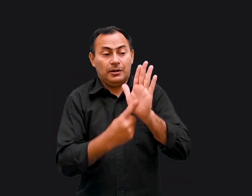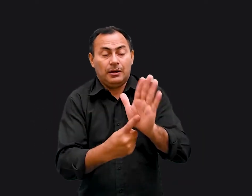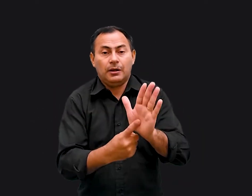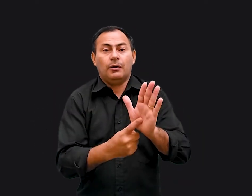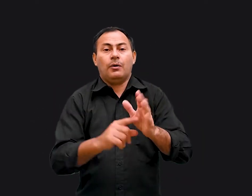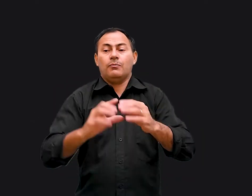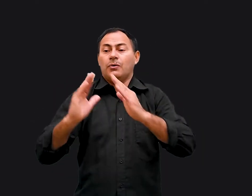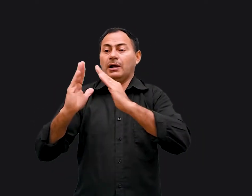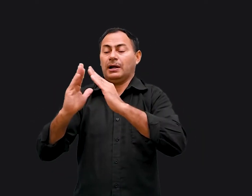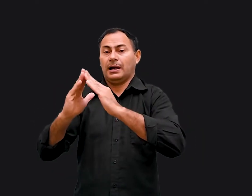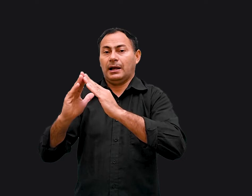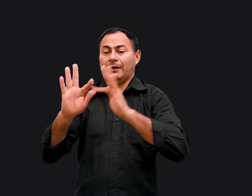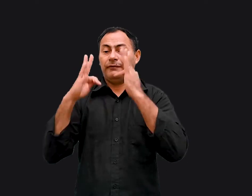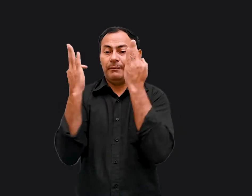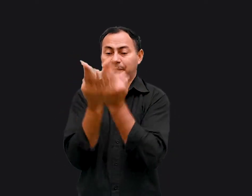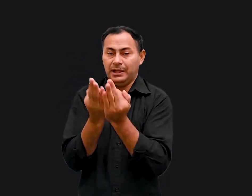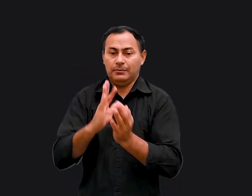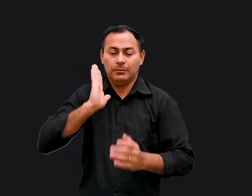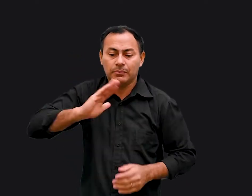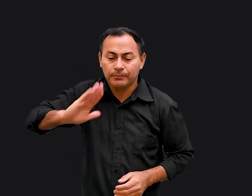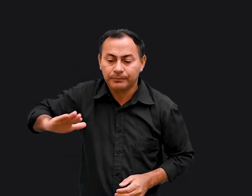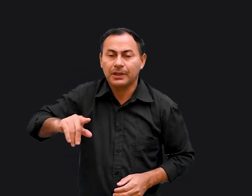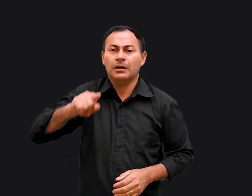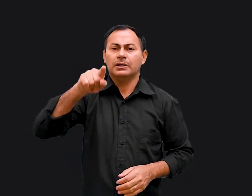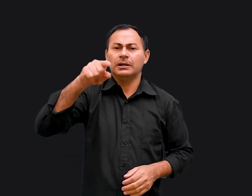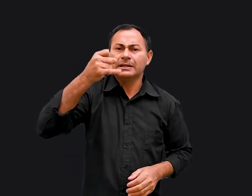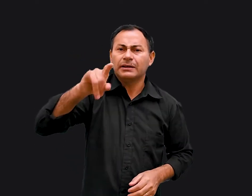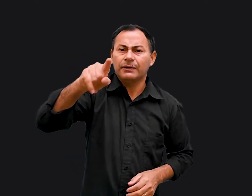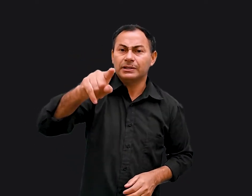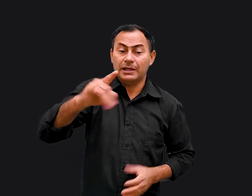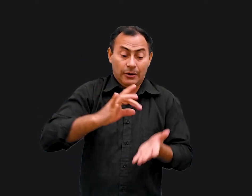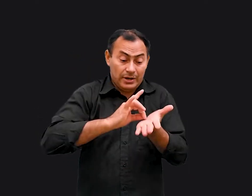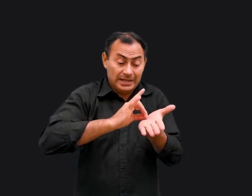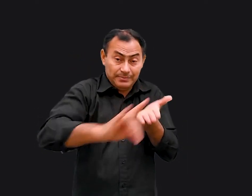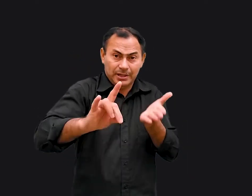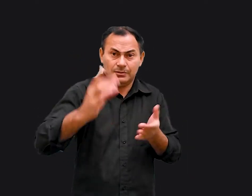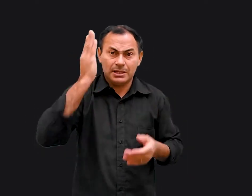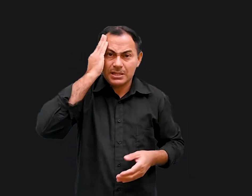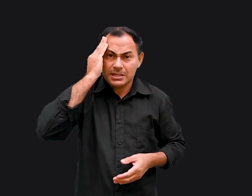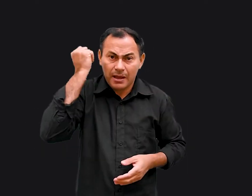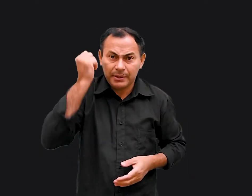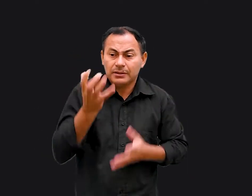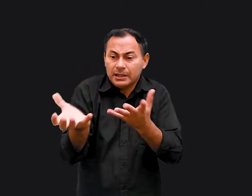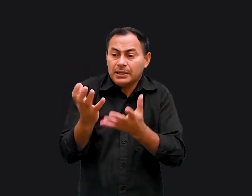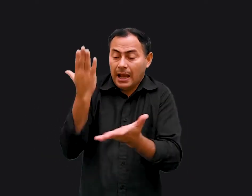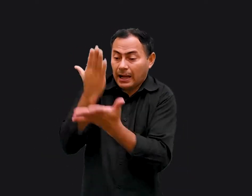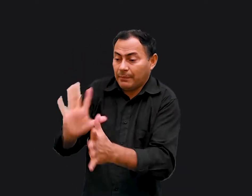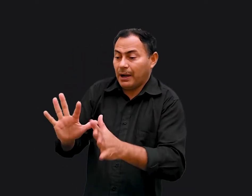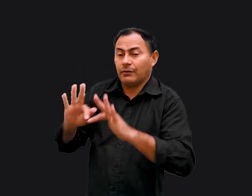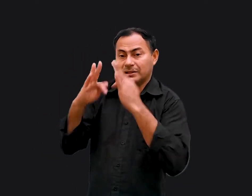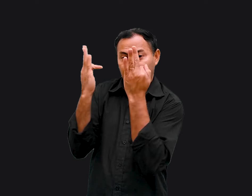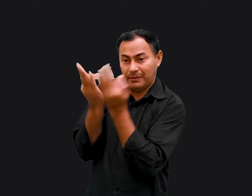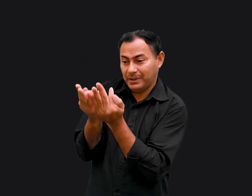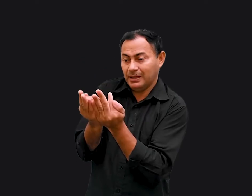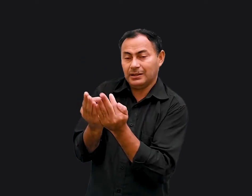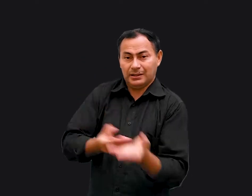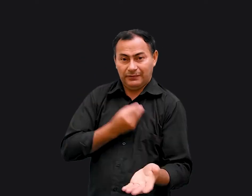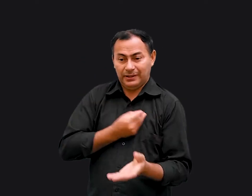lar para uma criança. Se você fosse o inimigo e, sabendo disso, quisesse acabar com essa regra da vida criada